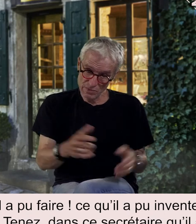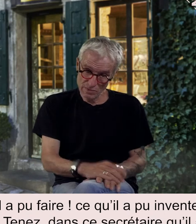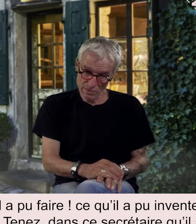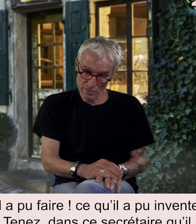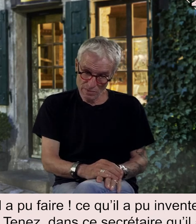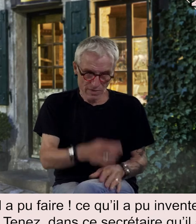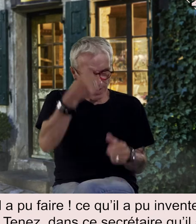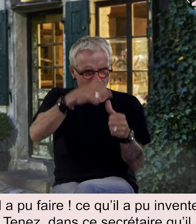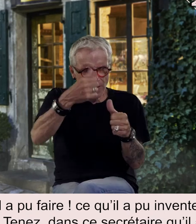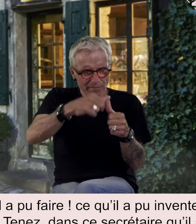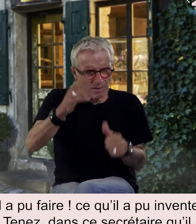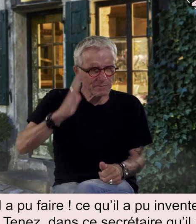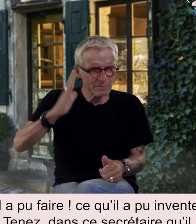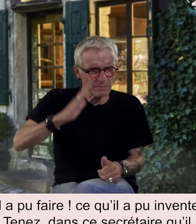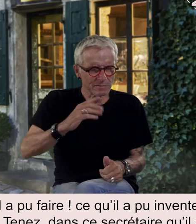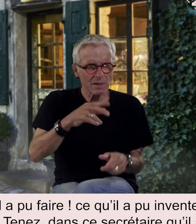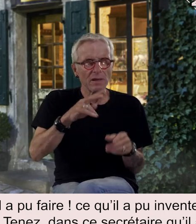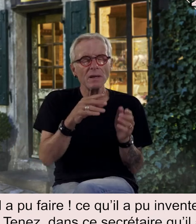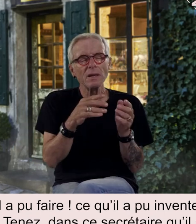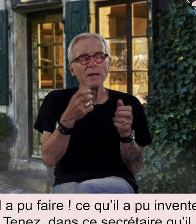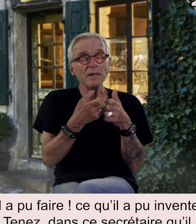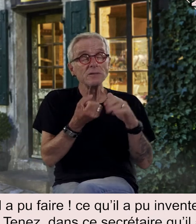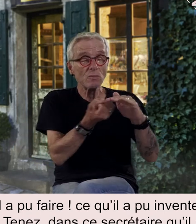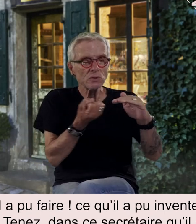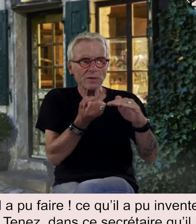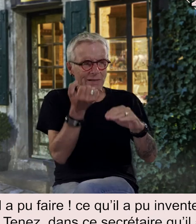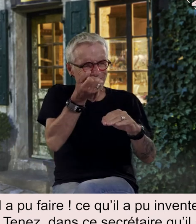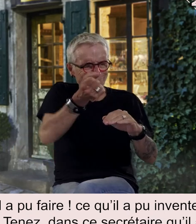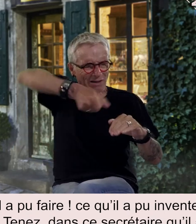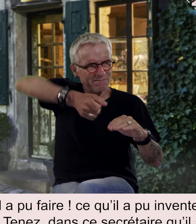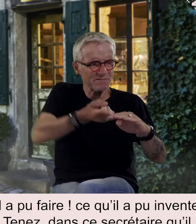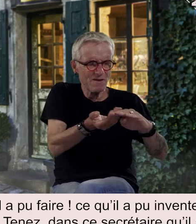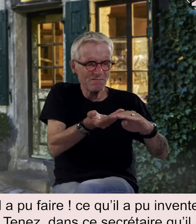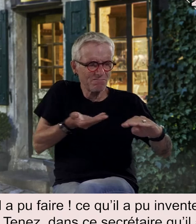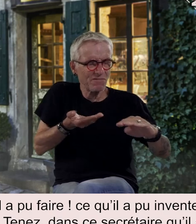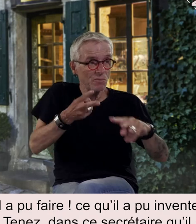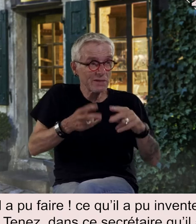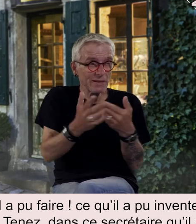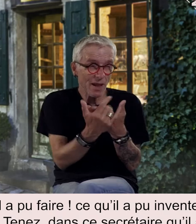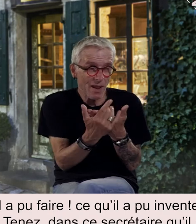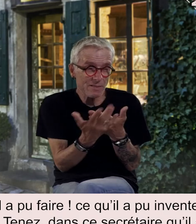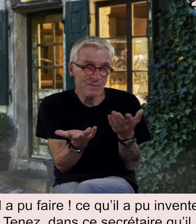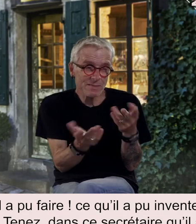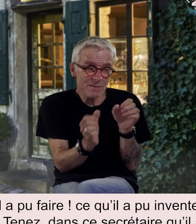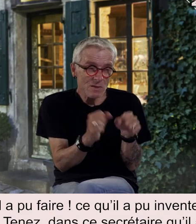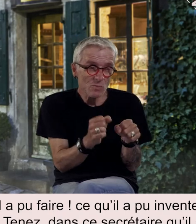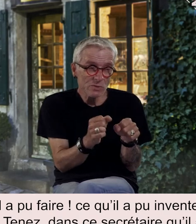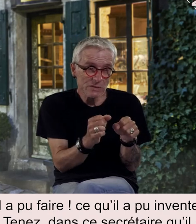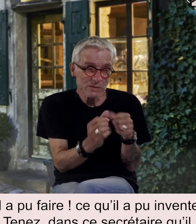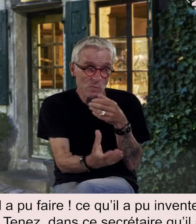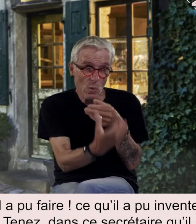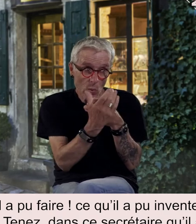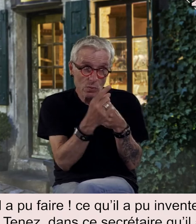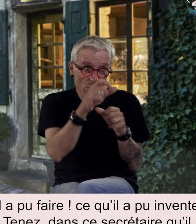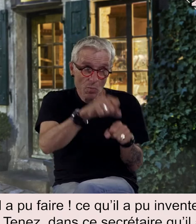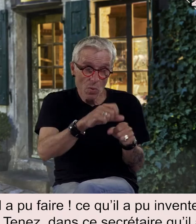Rappelez vos souvenirs. Tenez dans ce secrétaire qu'il a fracturé. Il n'y avait pas une lettre qu'il fut possible de retourner contre